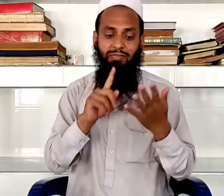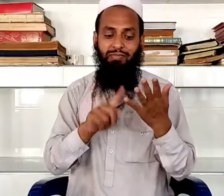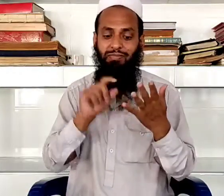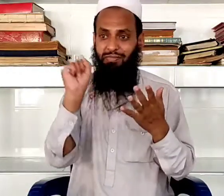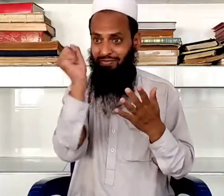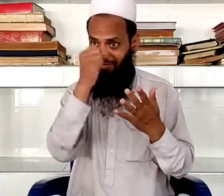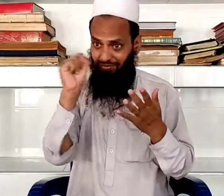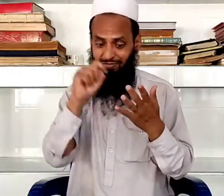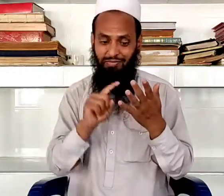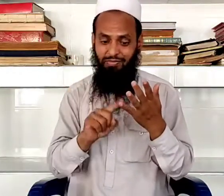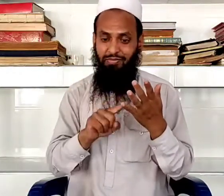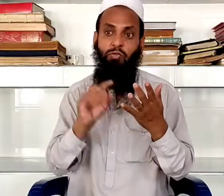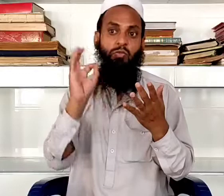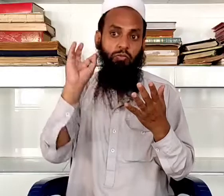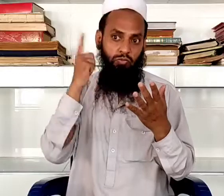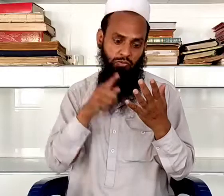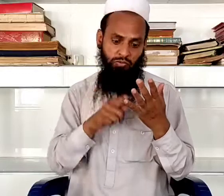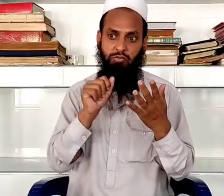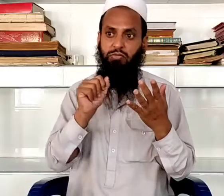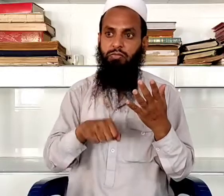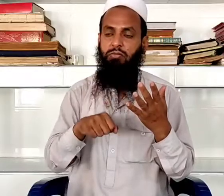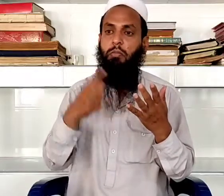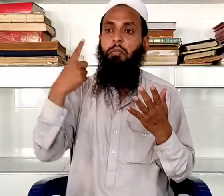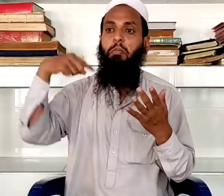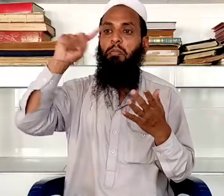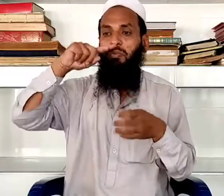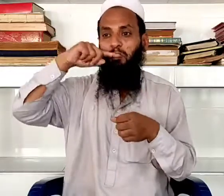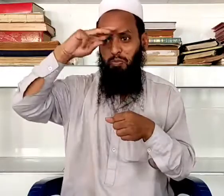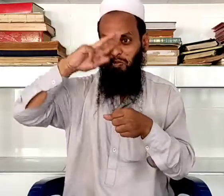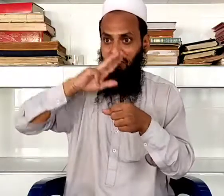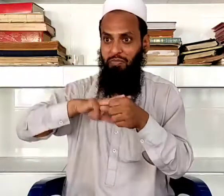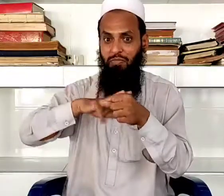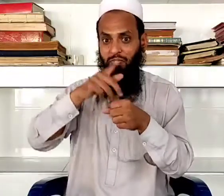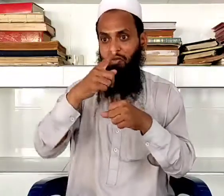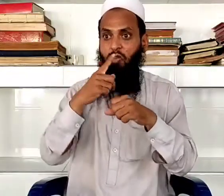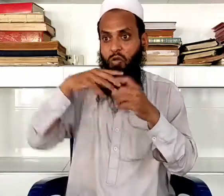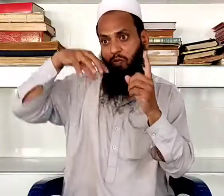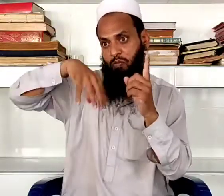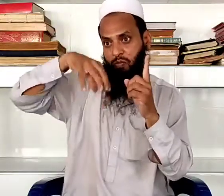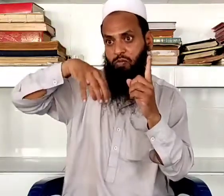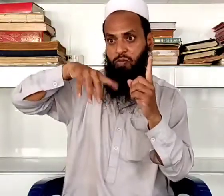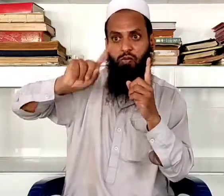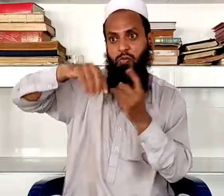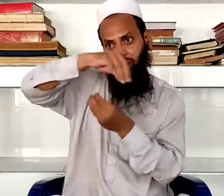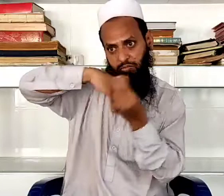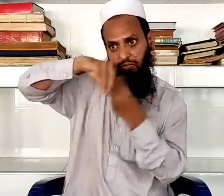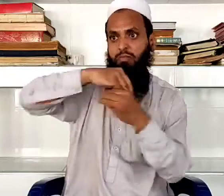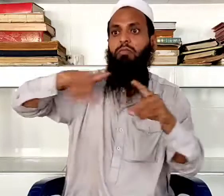نبی کریم صلی اللہ علیہ وسلم کے دورے دماغ کی بن گئے, اور جناب سیدنا